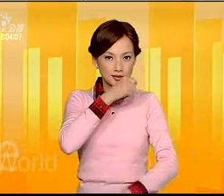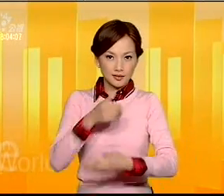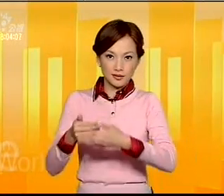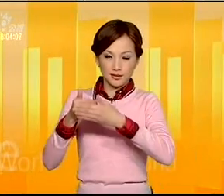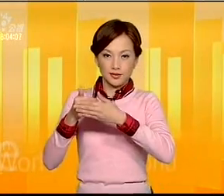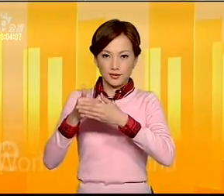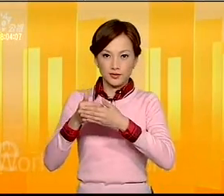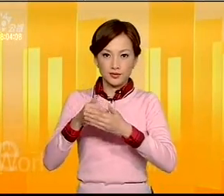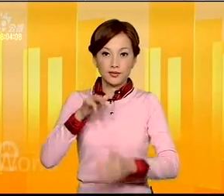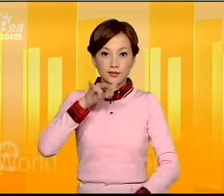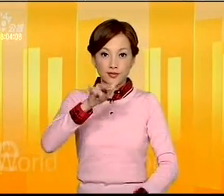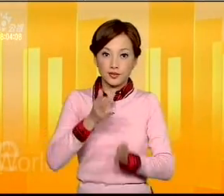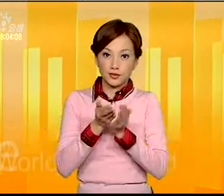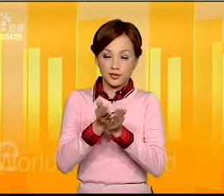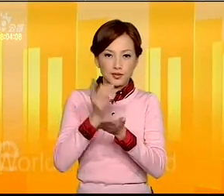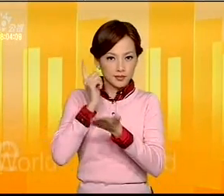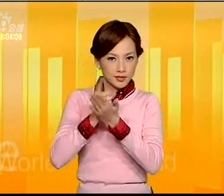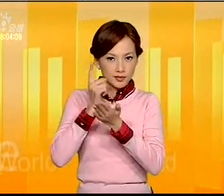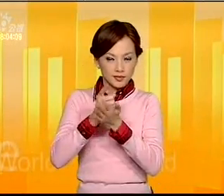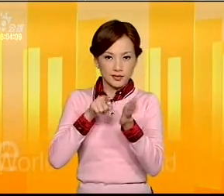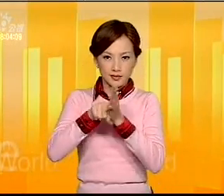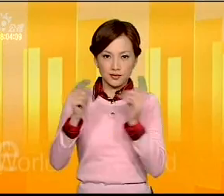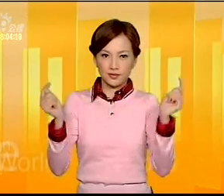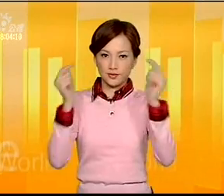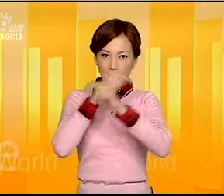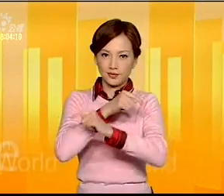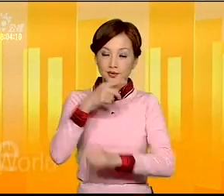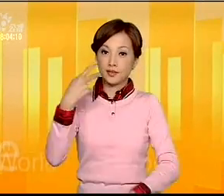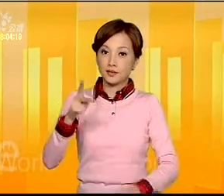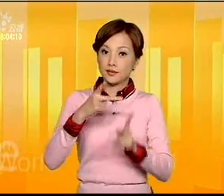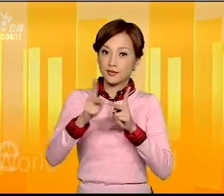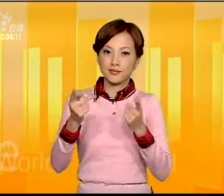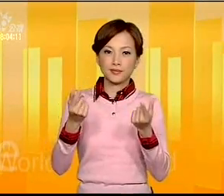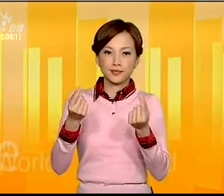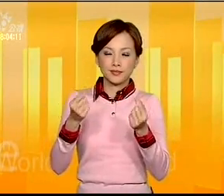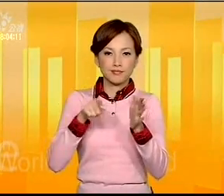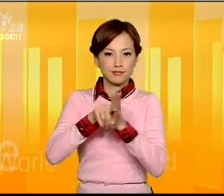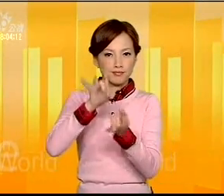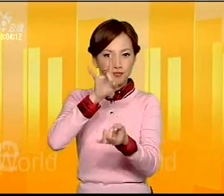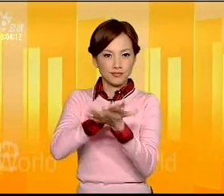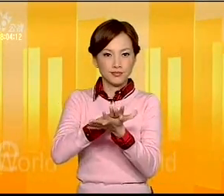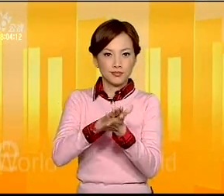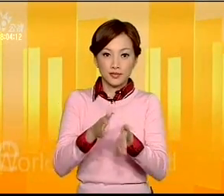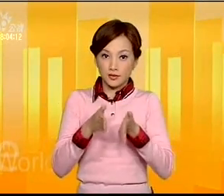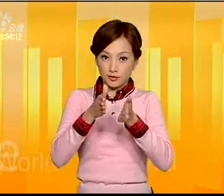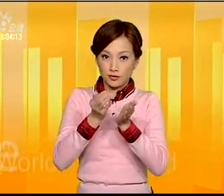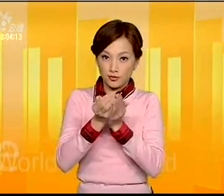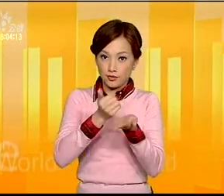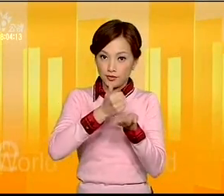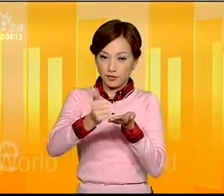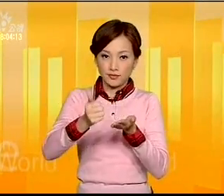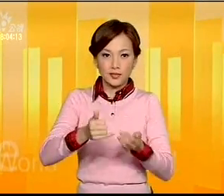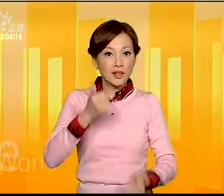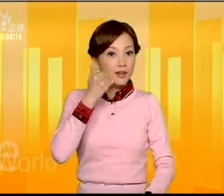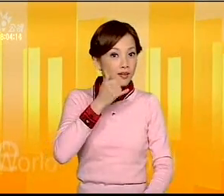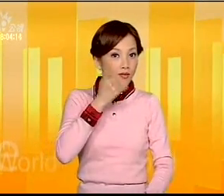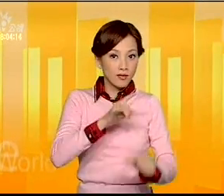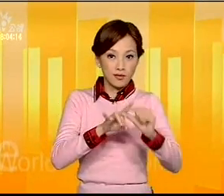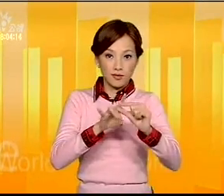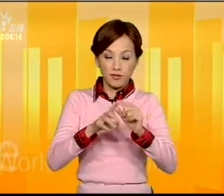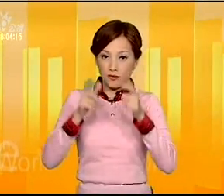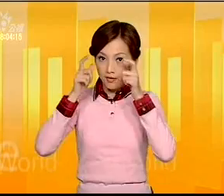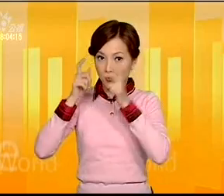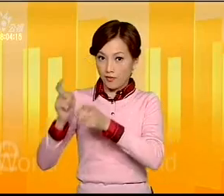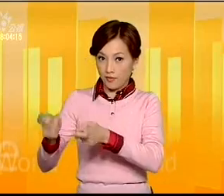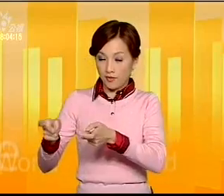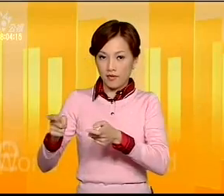今天开始，两岸将进入海空运天天直航，还有两岸的邮件直通的新里程。在海运